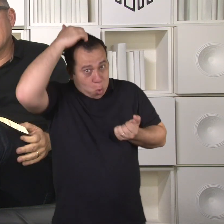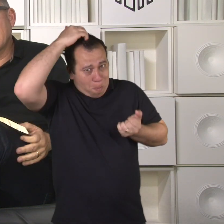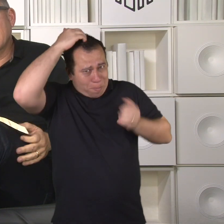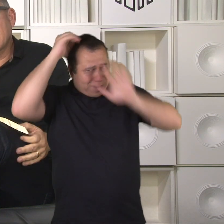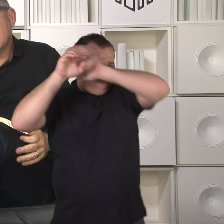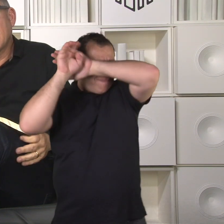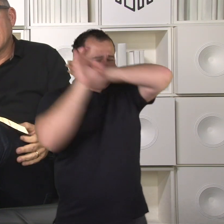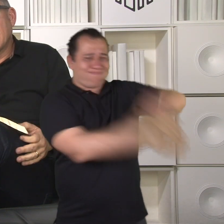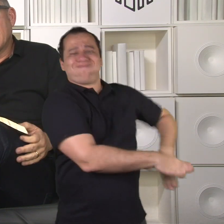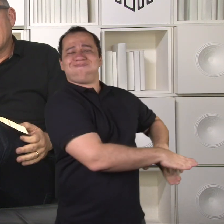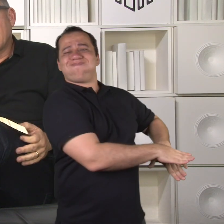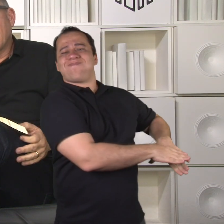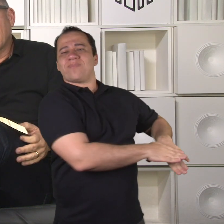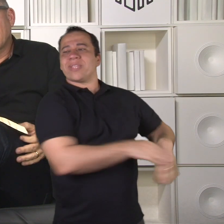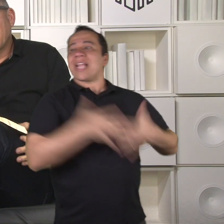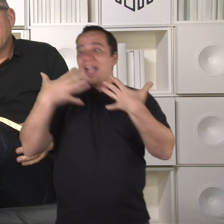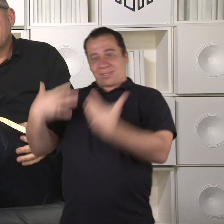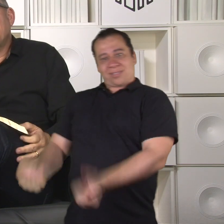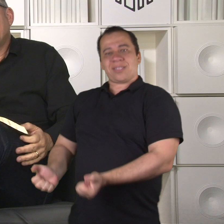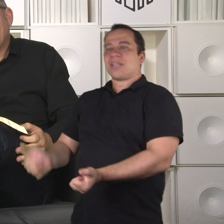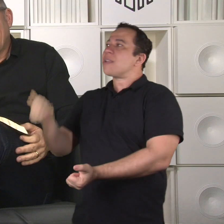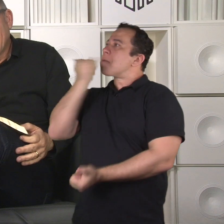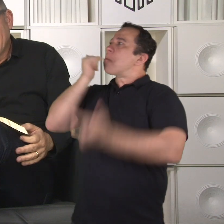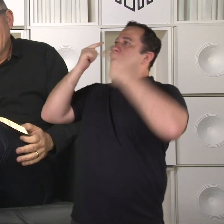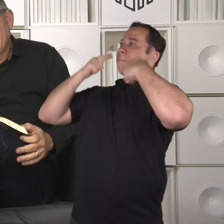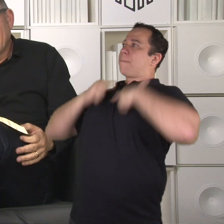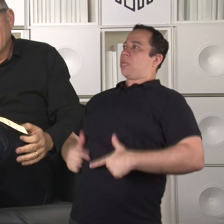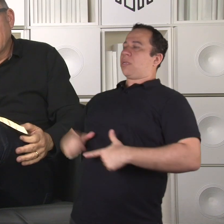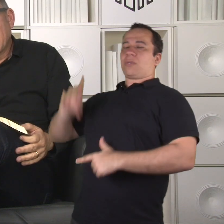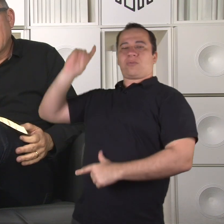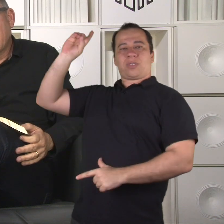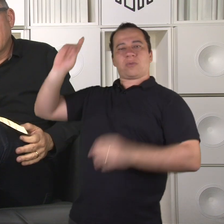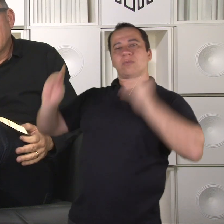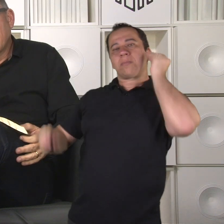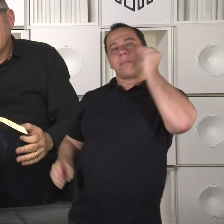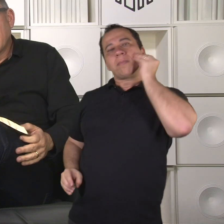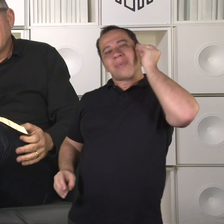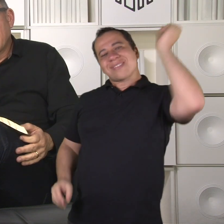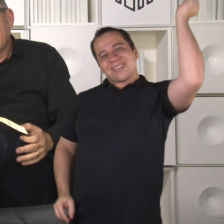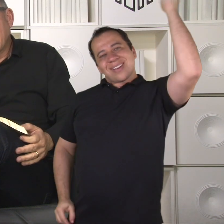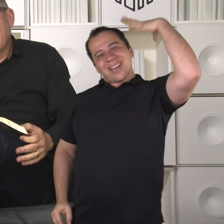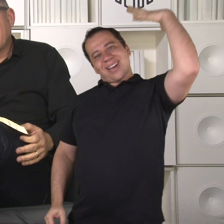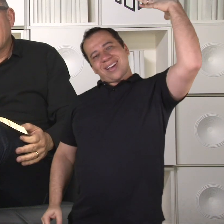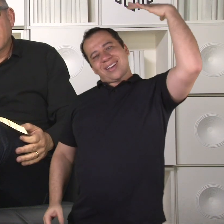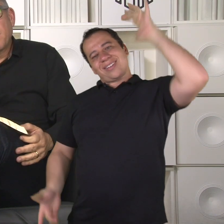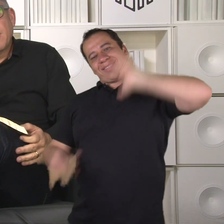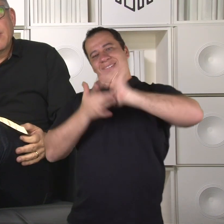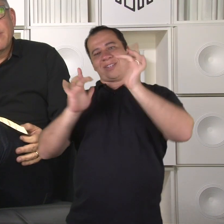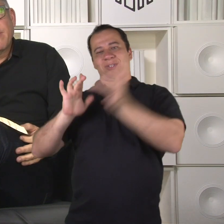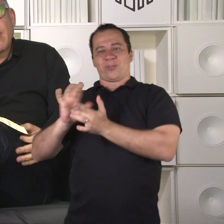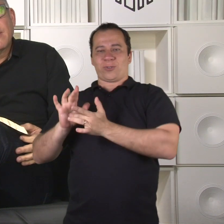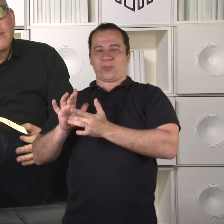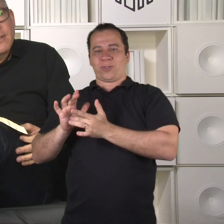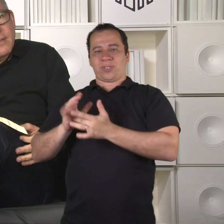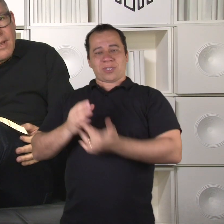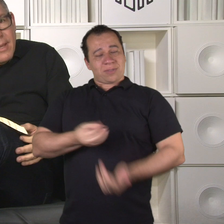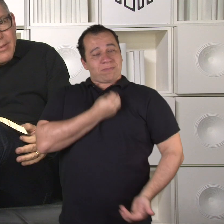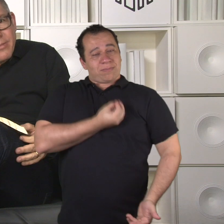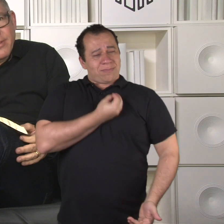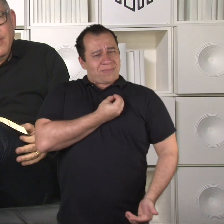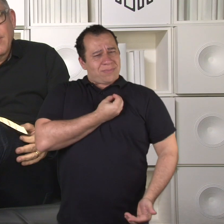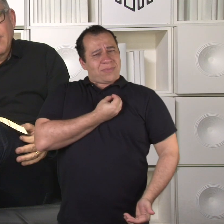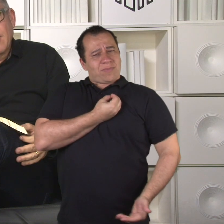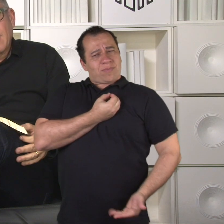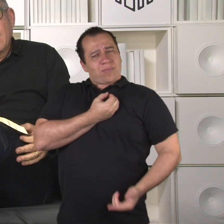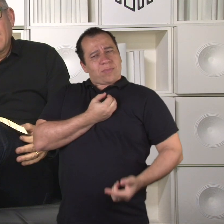Deus e se coloque sob o jugo da graça, sob esse jugo suave, sob esse fardo